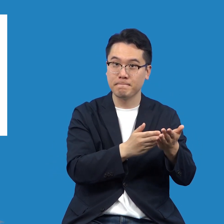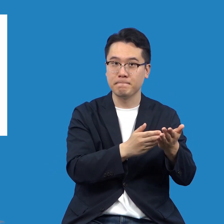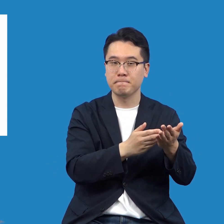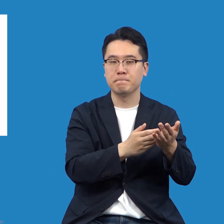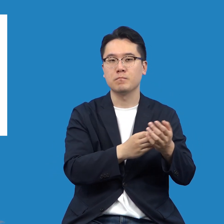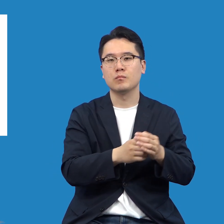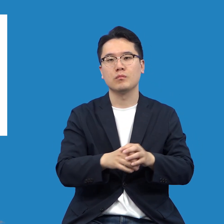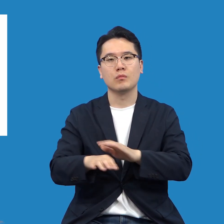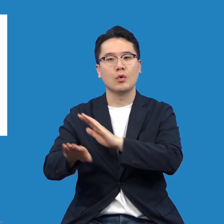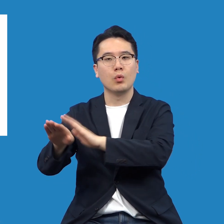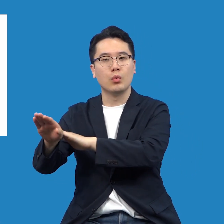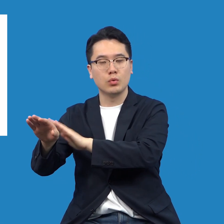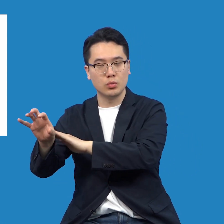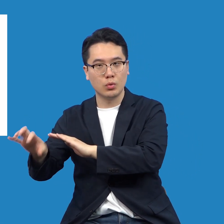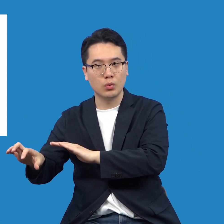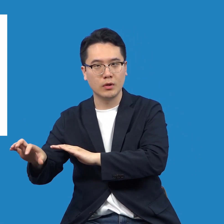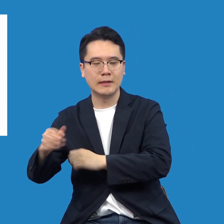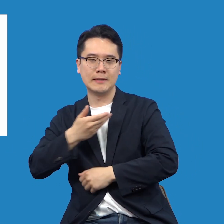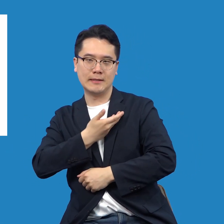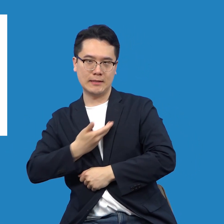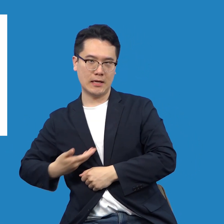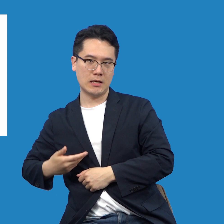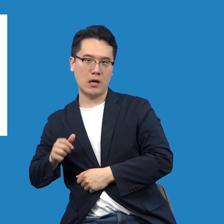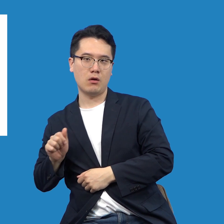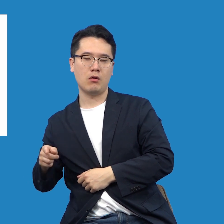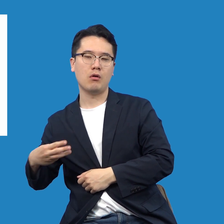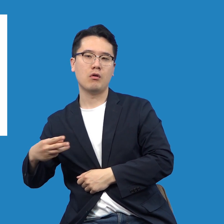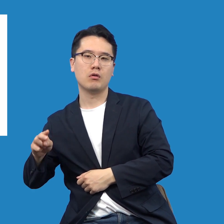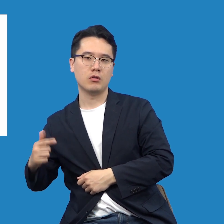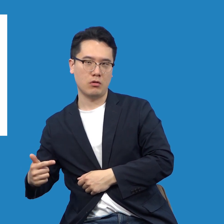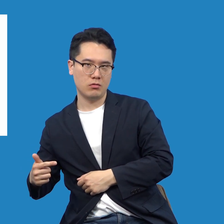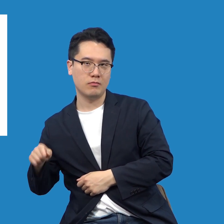그린 김정희 추사의 초상입니다.